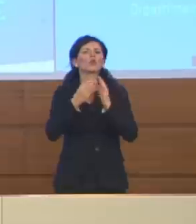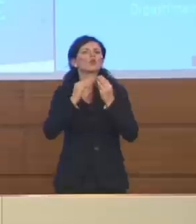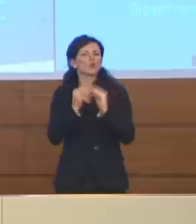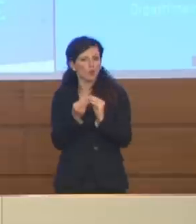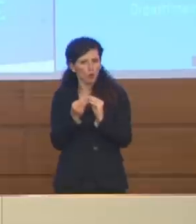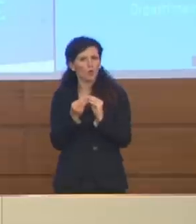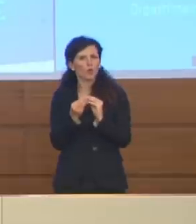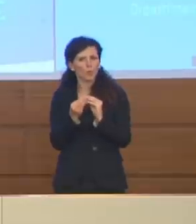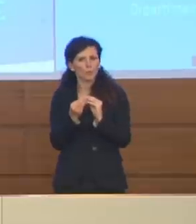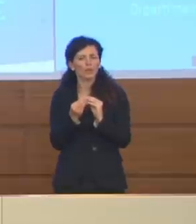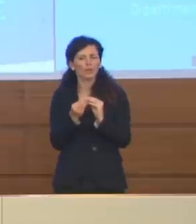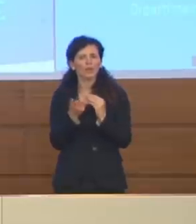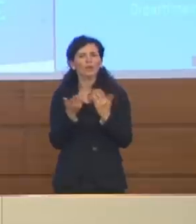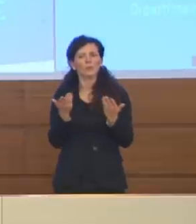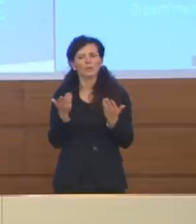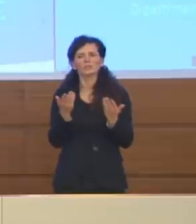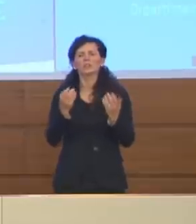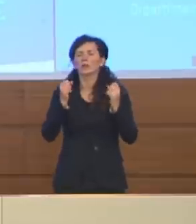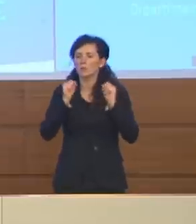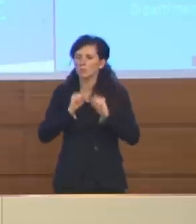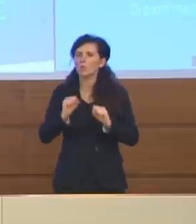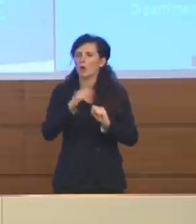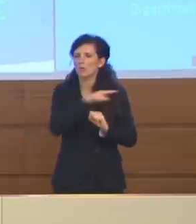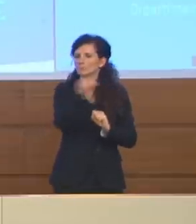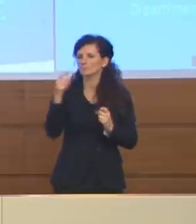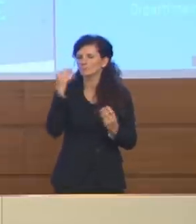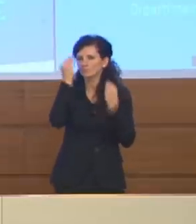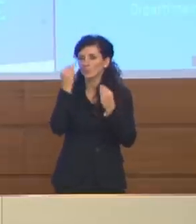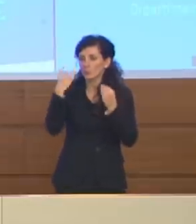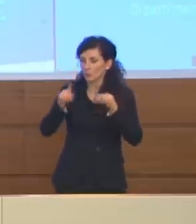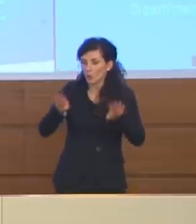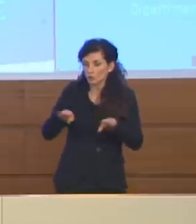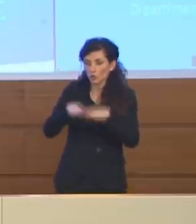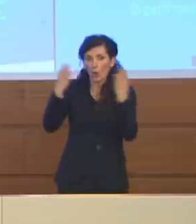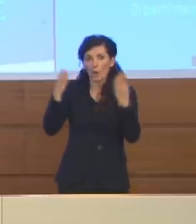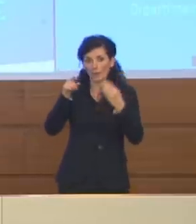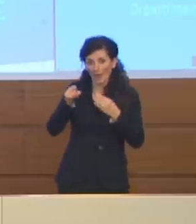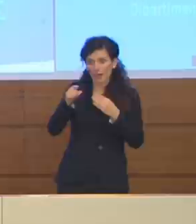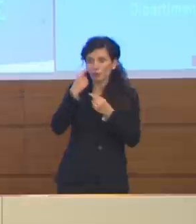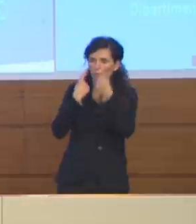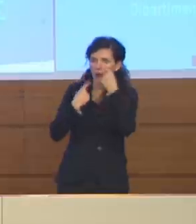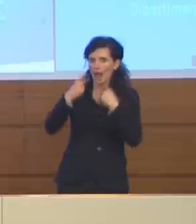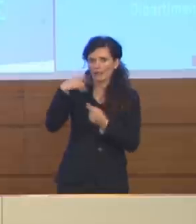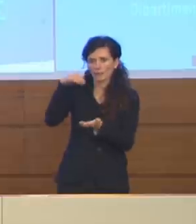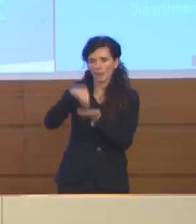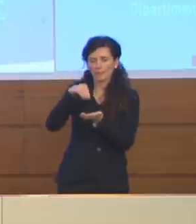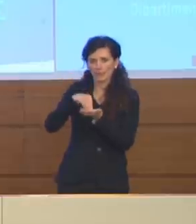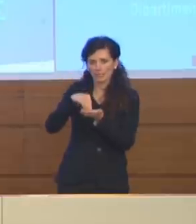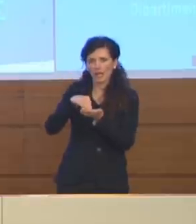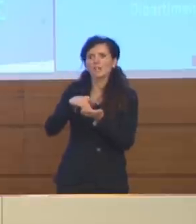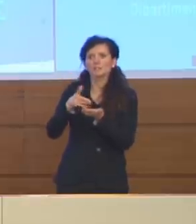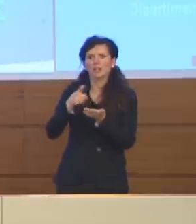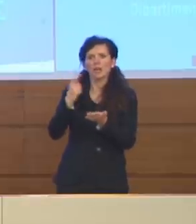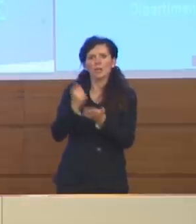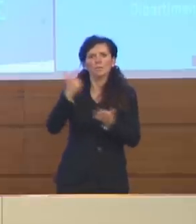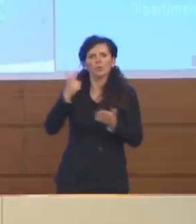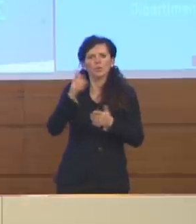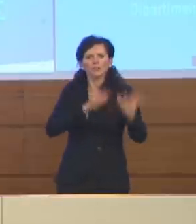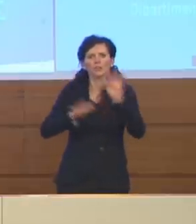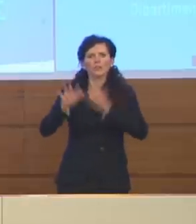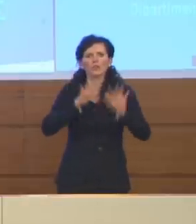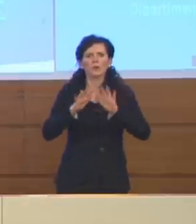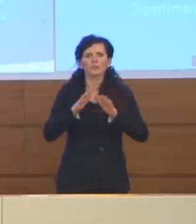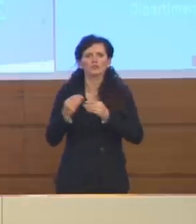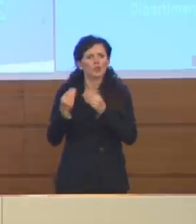ma anche se ci riflettete per dare informazioni utili a professionisti della salute